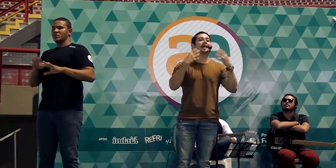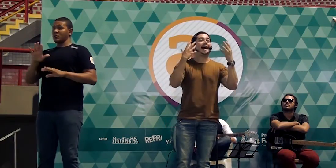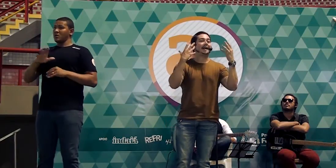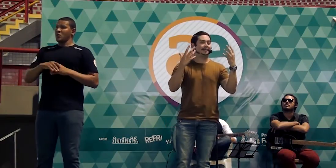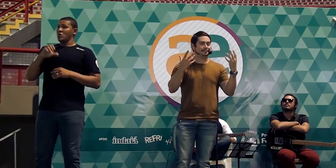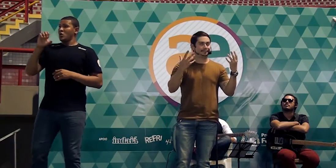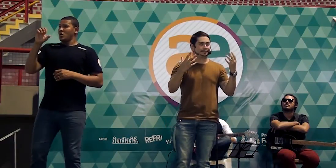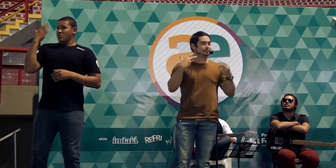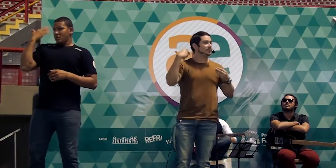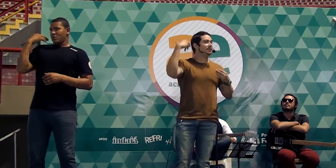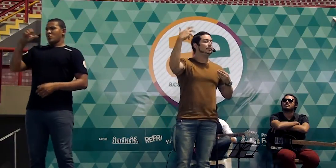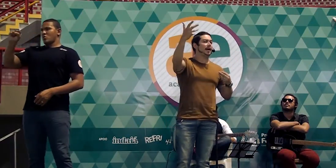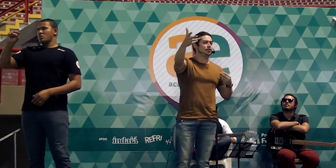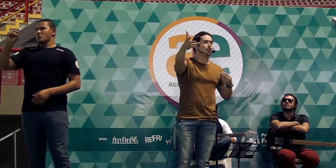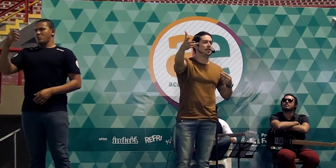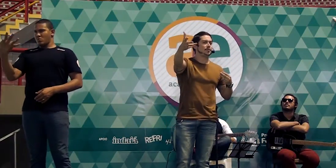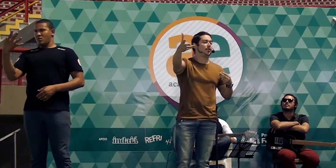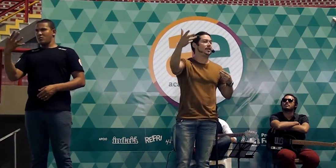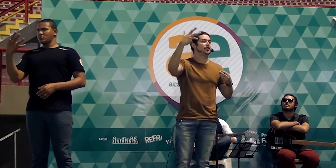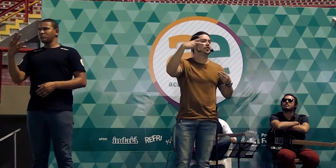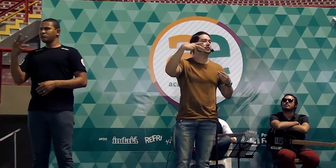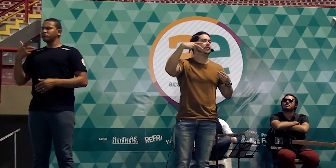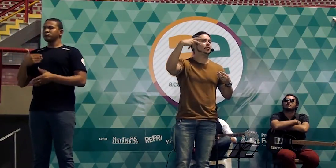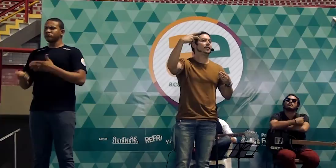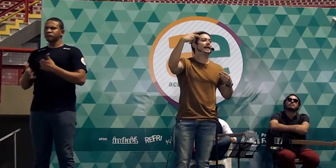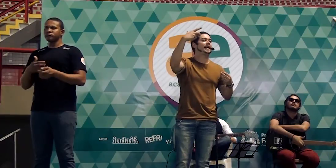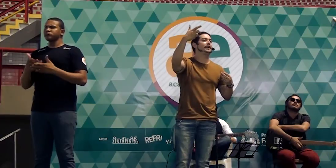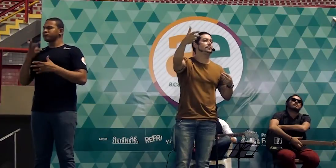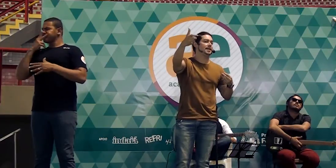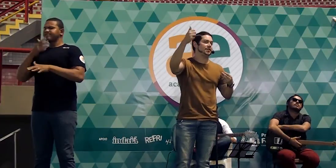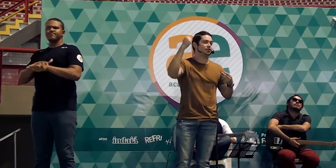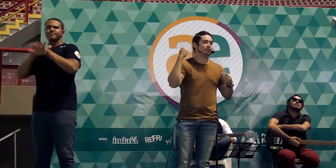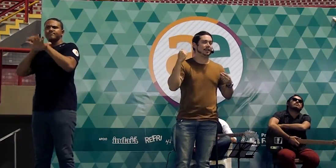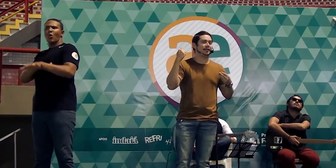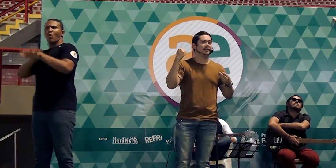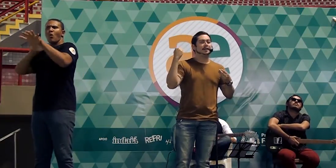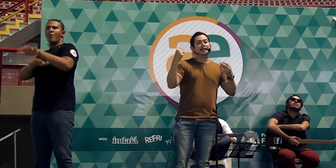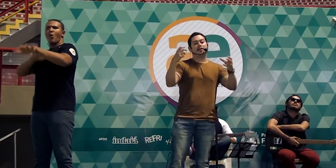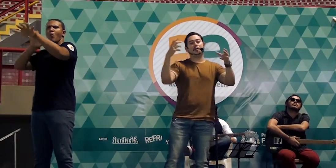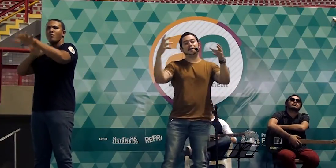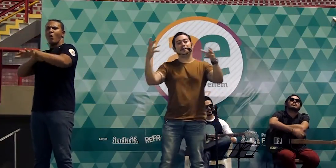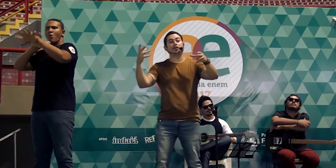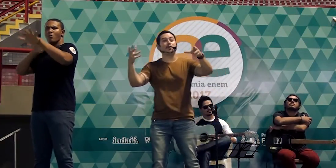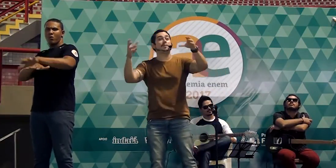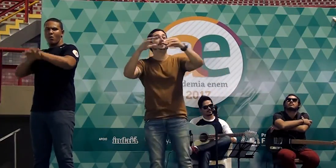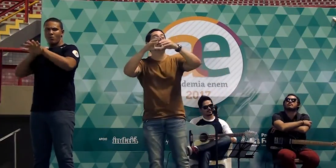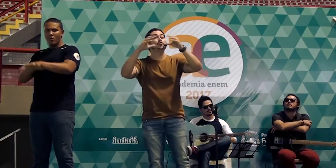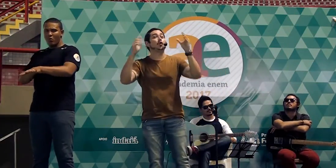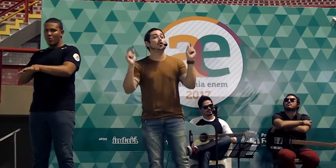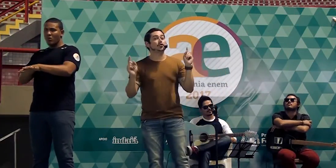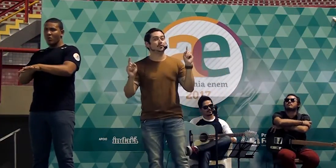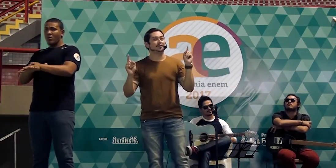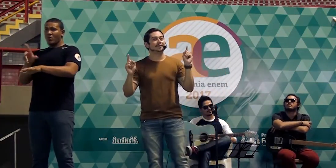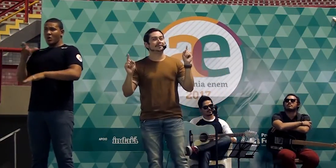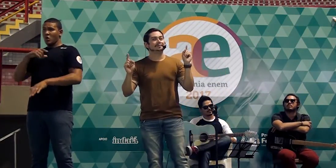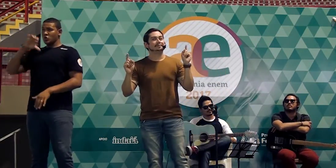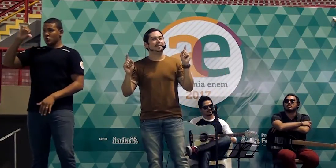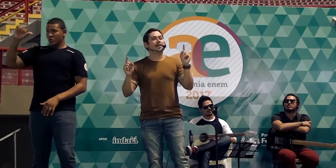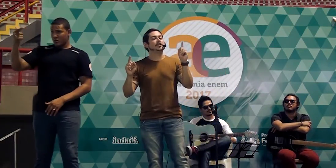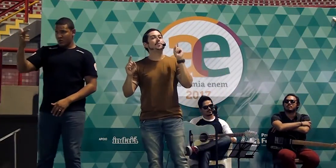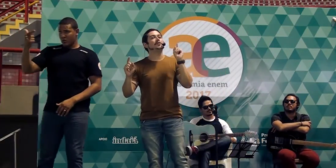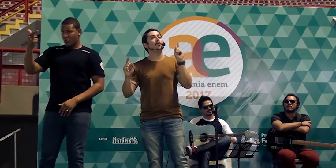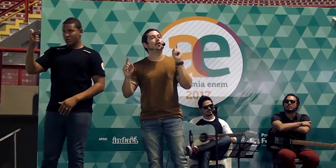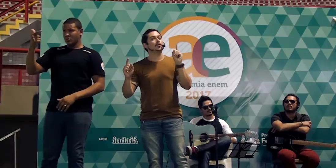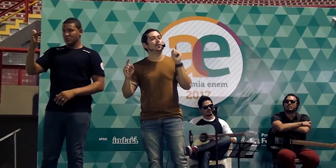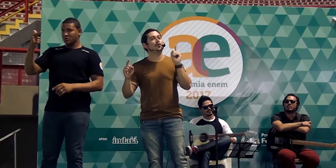foi de cara para as ruas, porque a gente não estava querendo mais se esconder, em 92 nós pintamos o rosto.